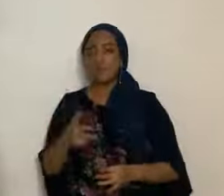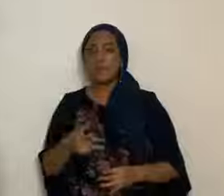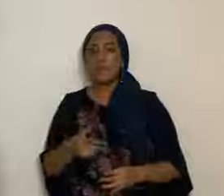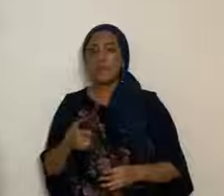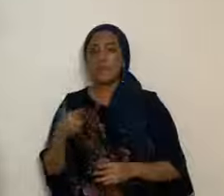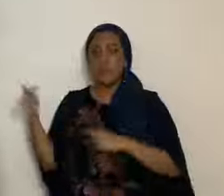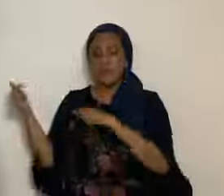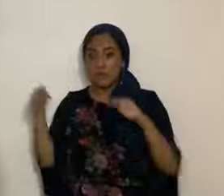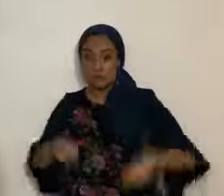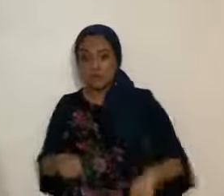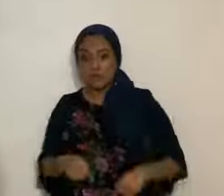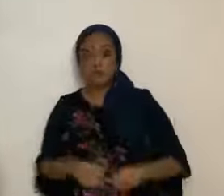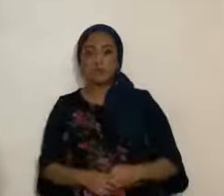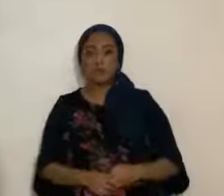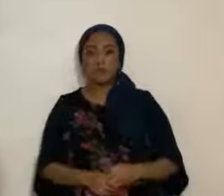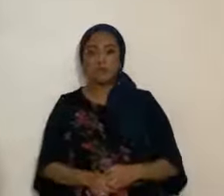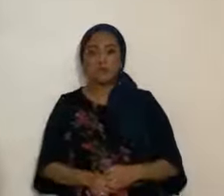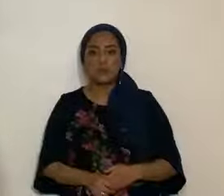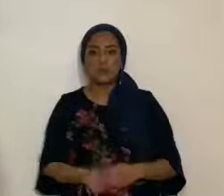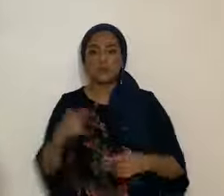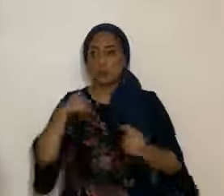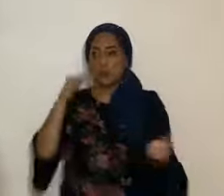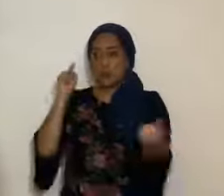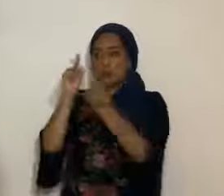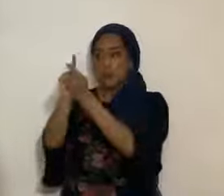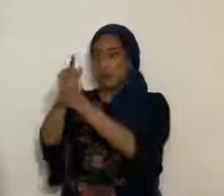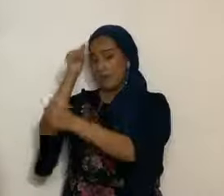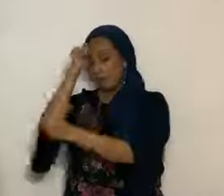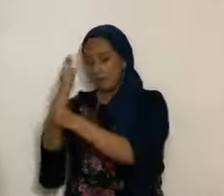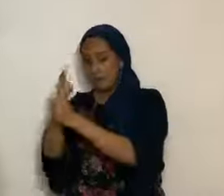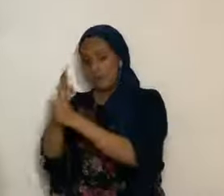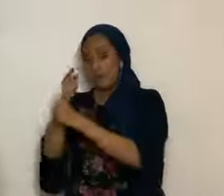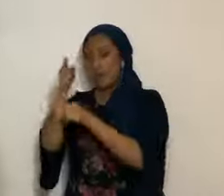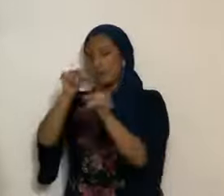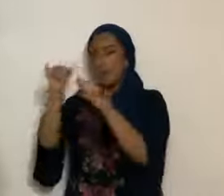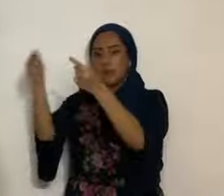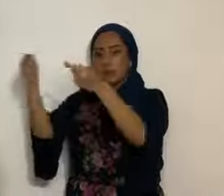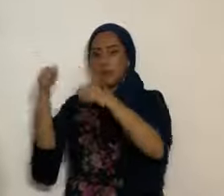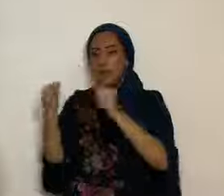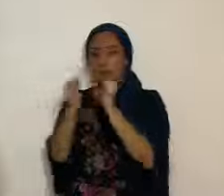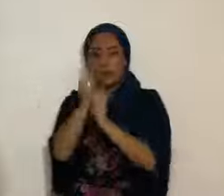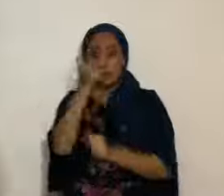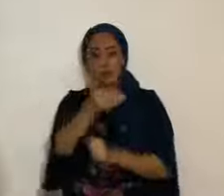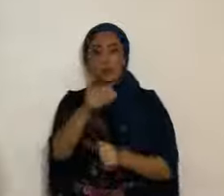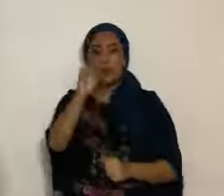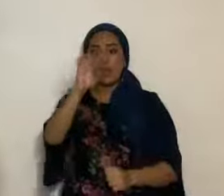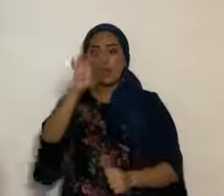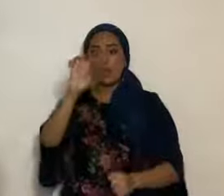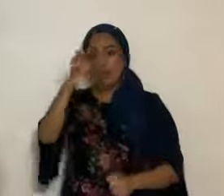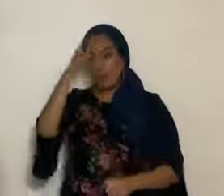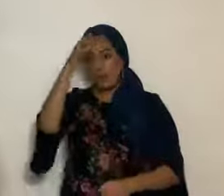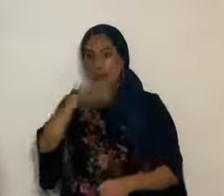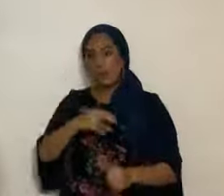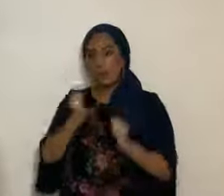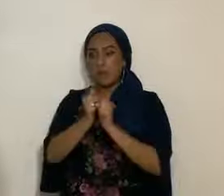vinimos a tu hermano Esaú, y él también viene a recibirte, y 400 hombres con él.